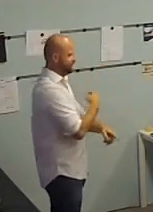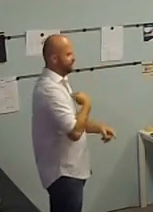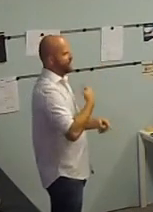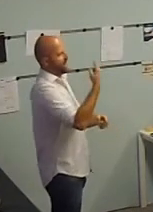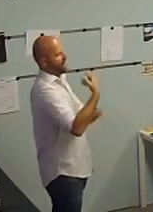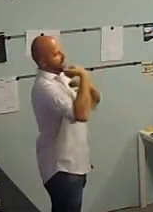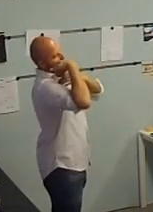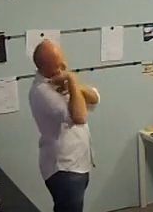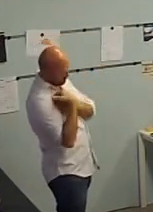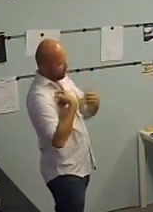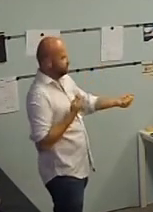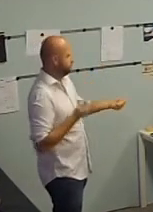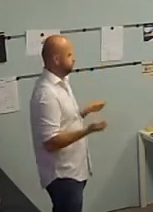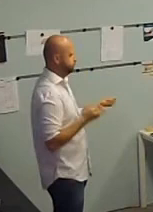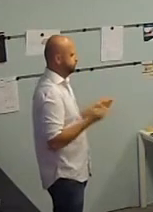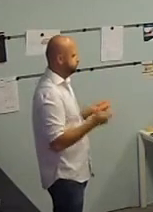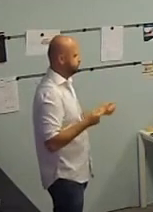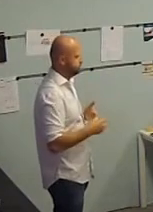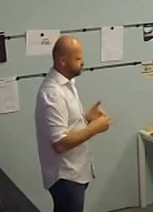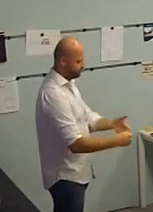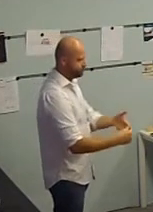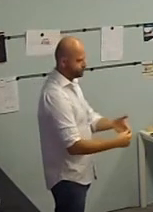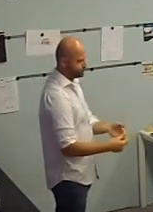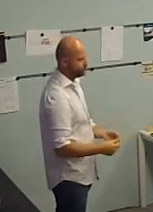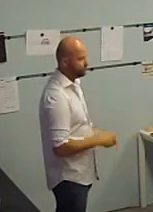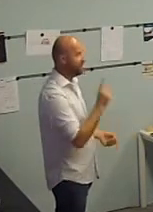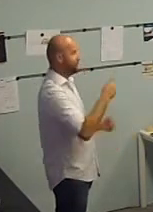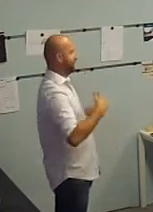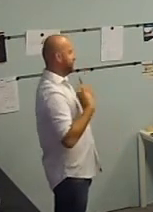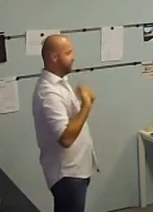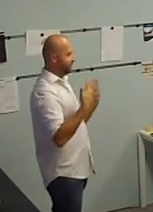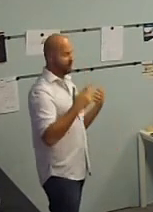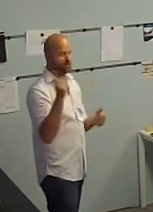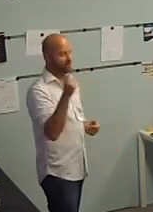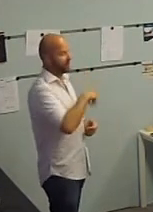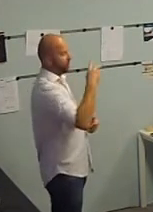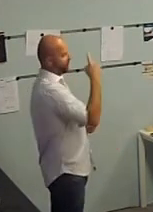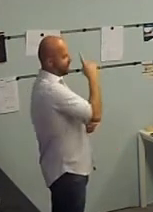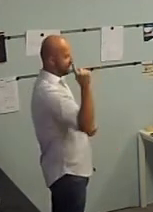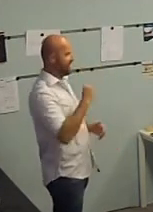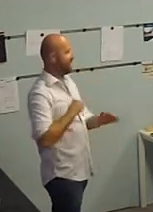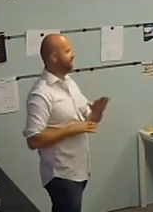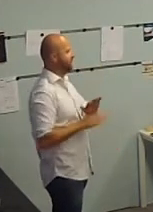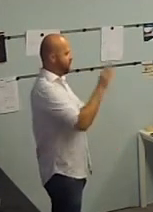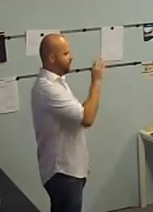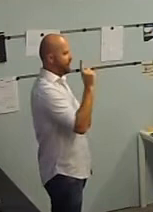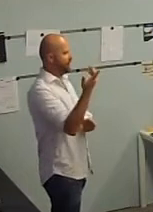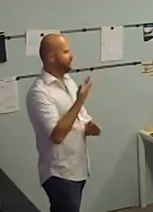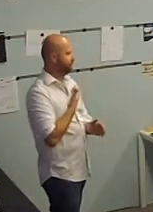nicht. Und so hat er uns leider verlassen und ich habe eigentlich die ganze Verantwortung übernommen. Aber ich habe große Freude, weil in